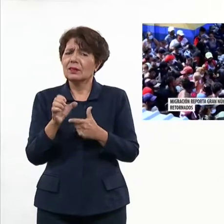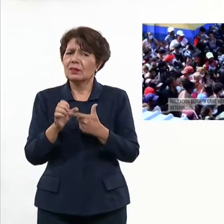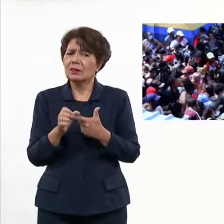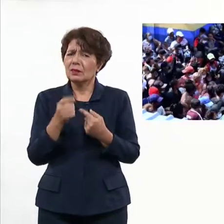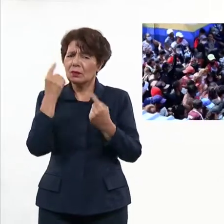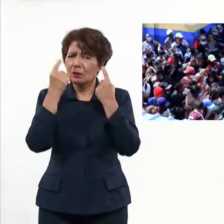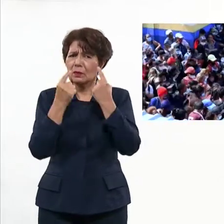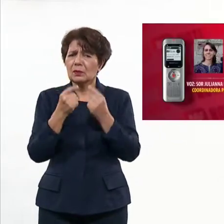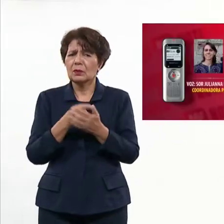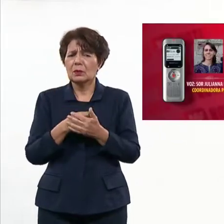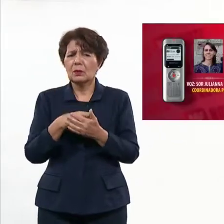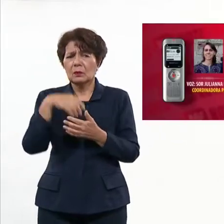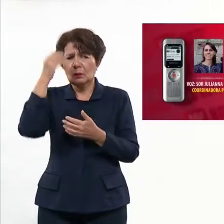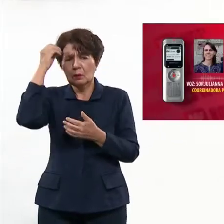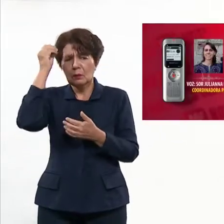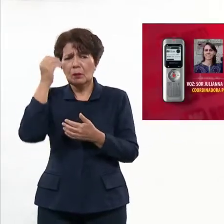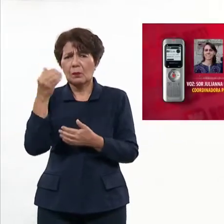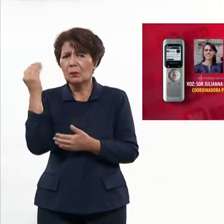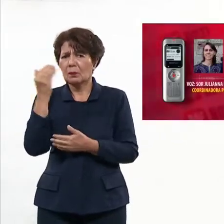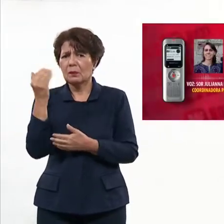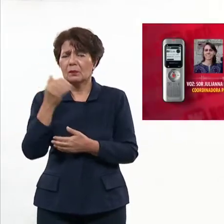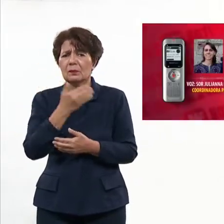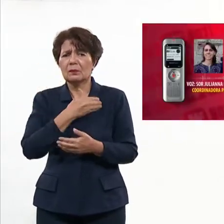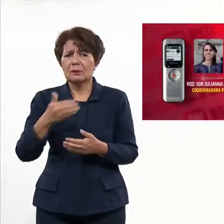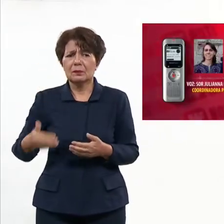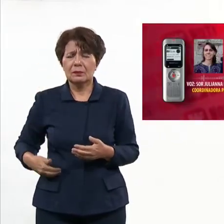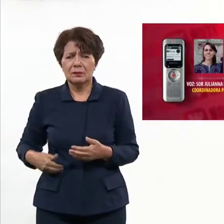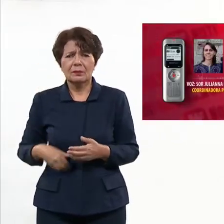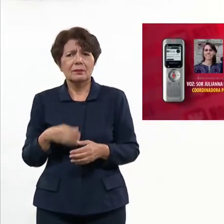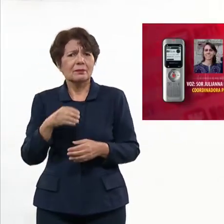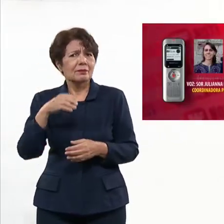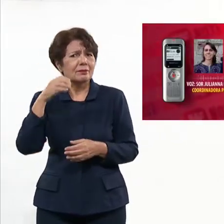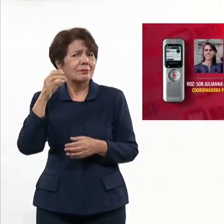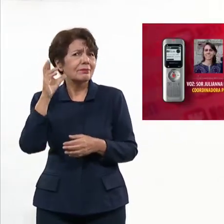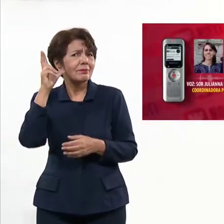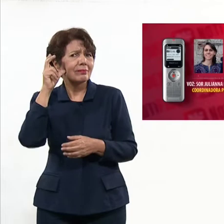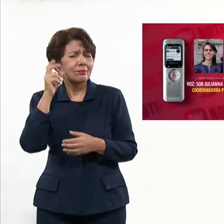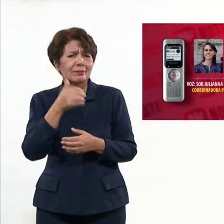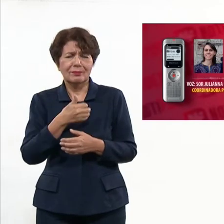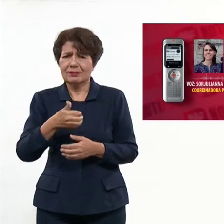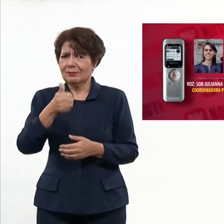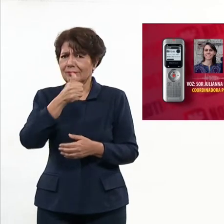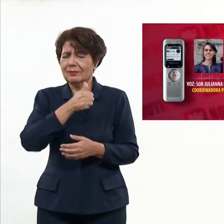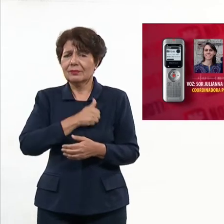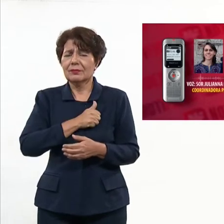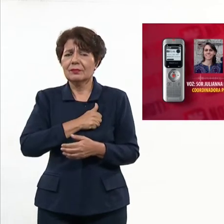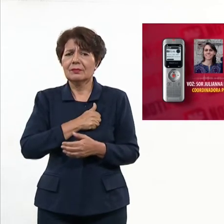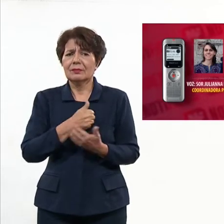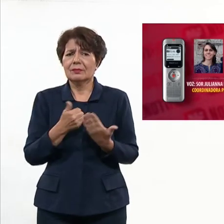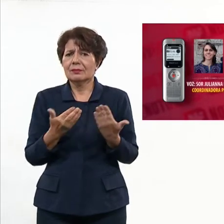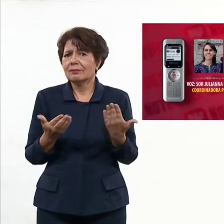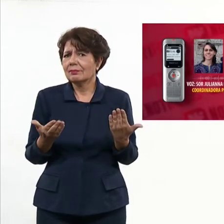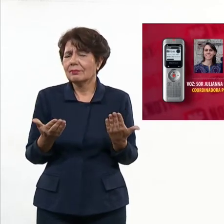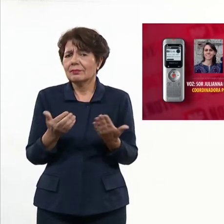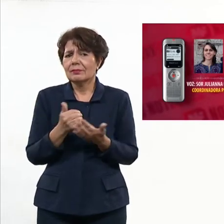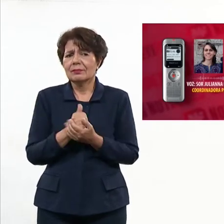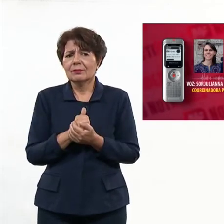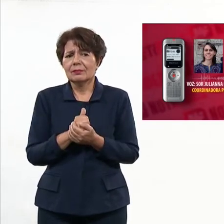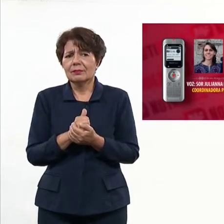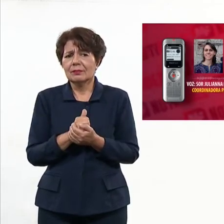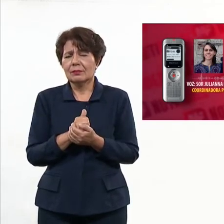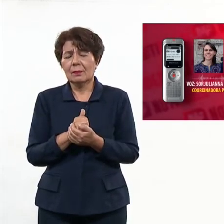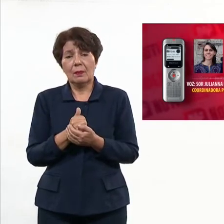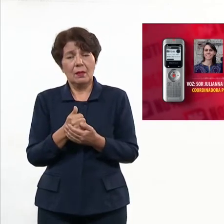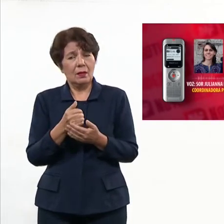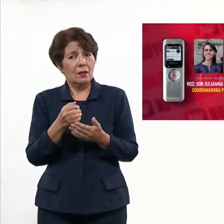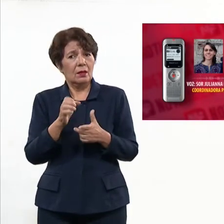discurso de mandatarios discursos como ese es que escuchamos e incluso actitudes nos hace con que